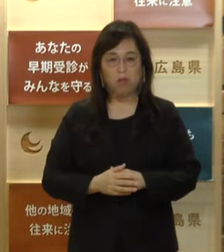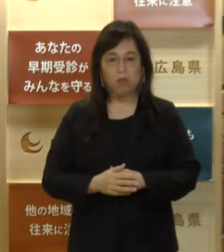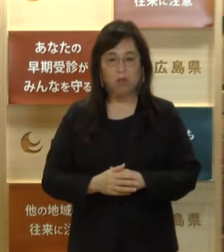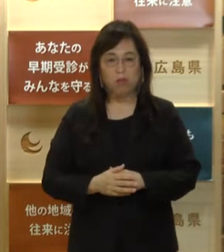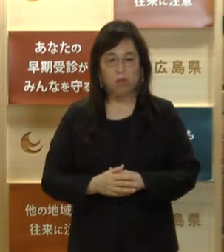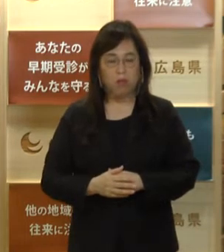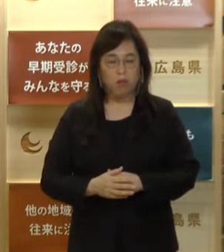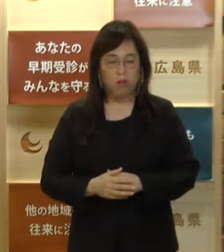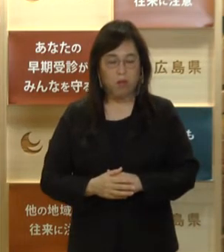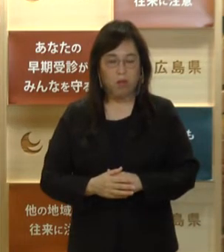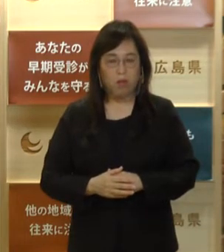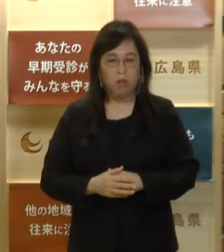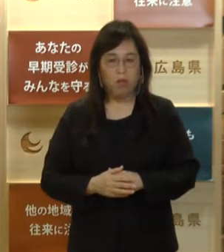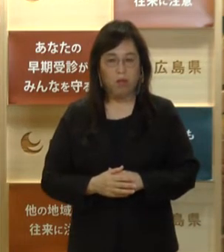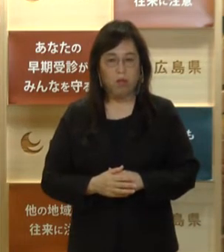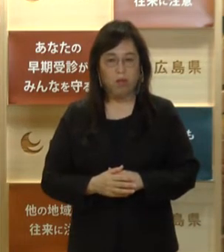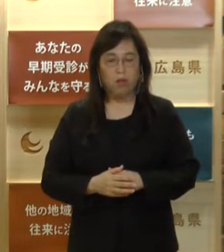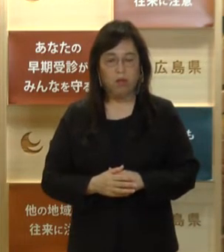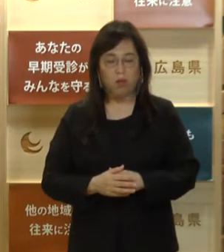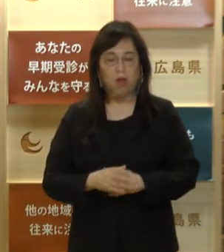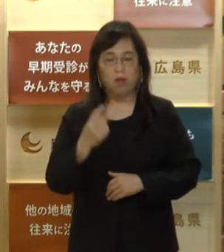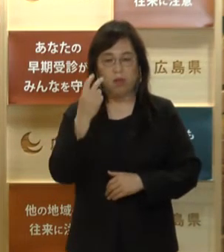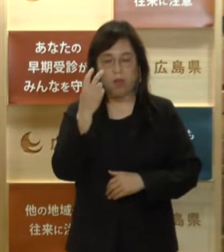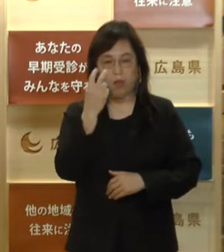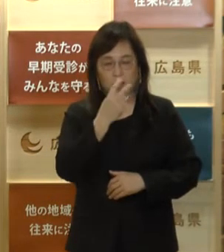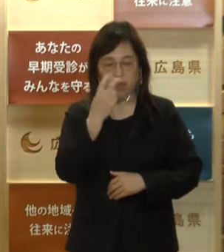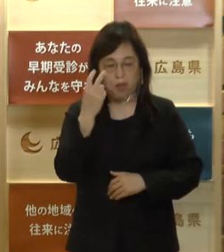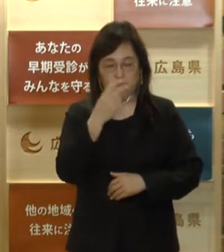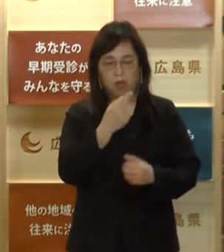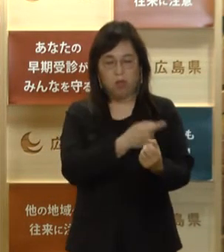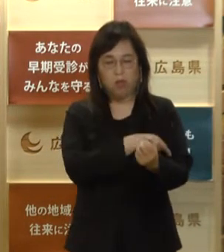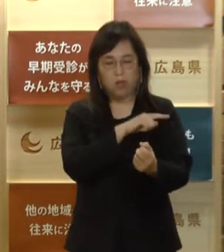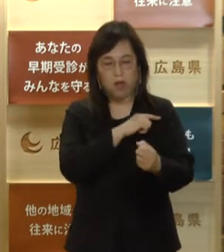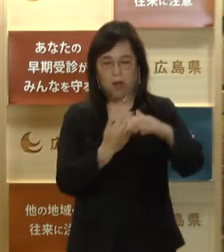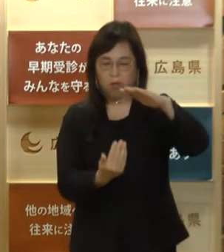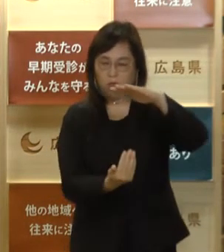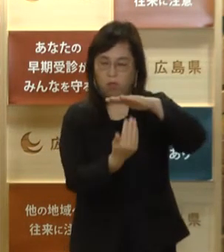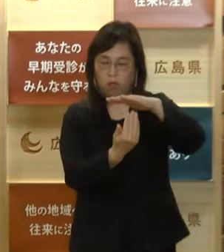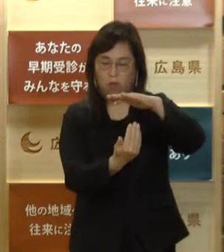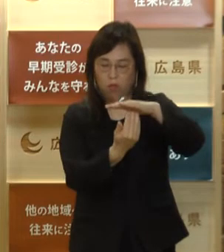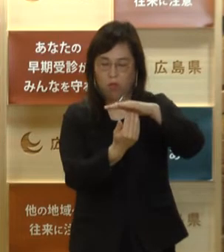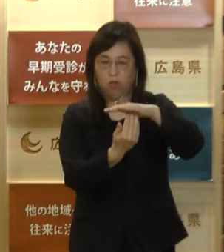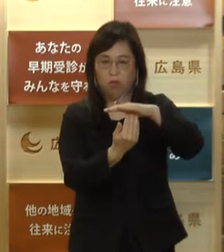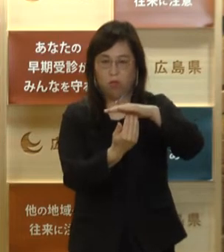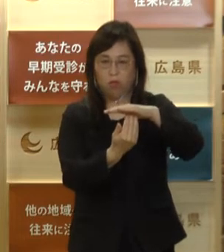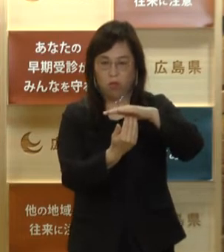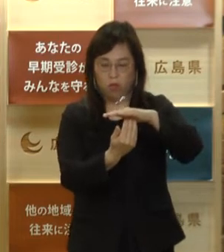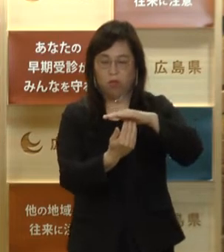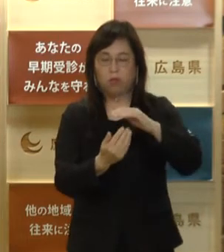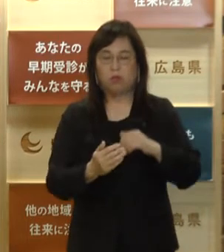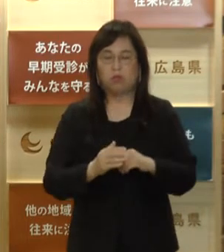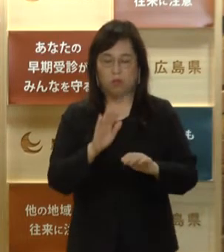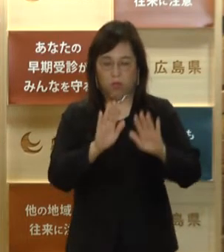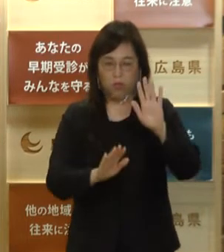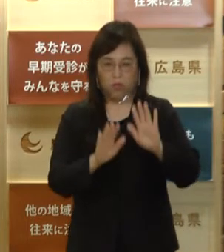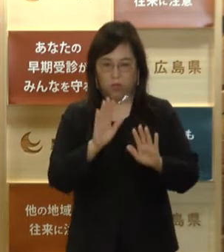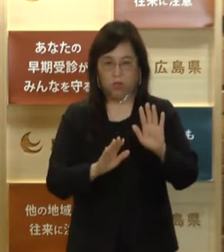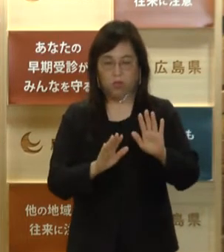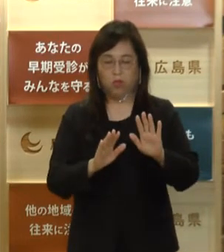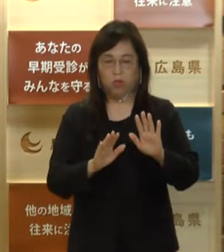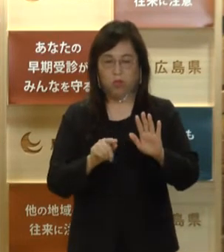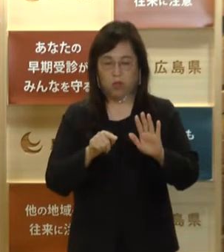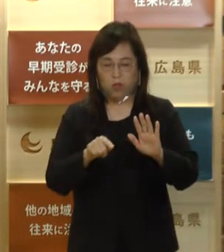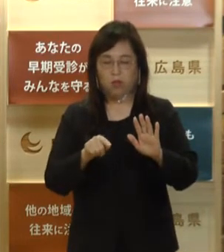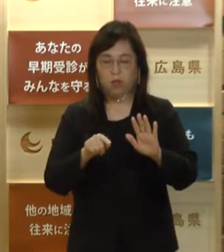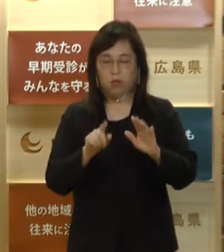より向上している検査能力の上限に近いような数値が出たりしていると思うんですが、こういうその受験状況については、知